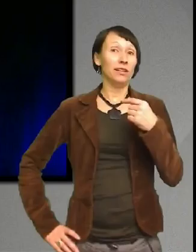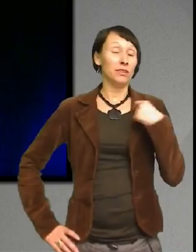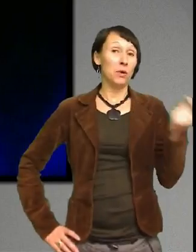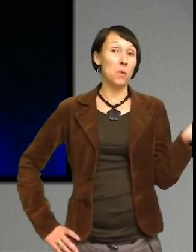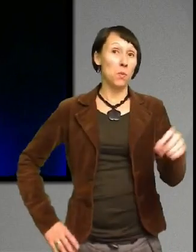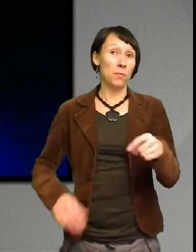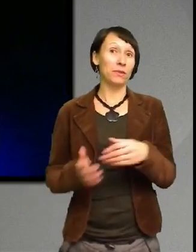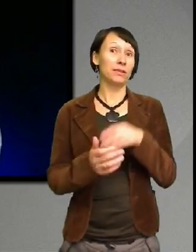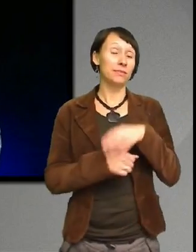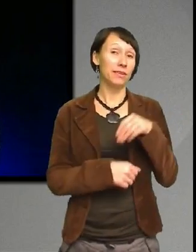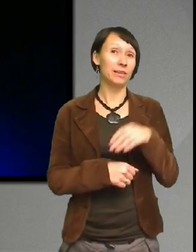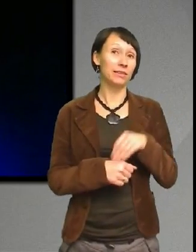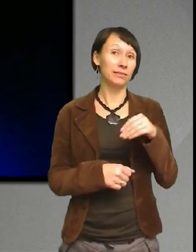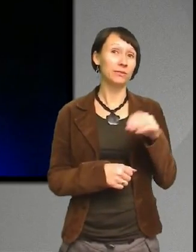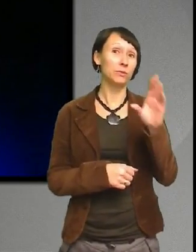Svensktextning